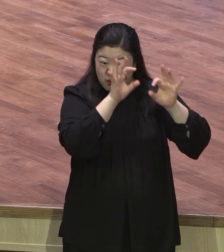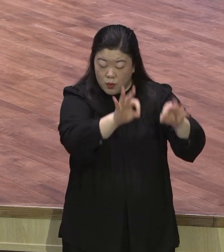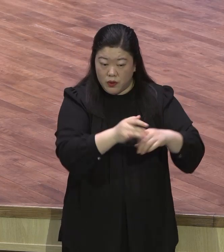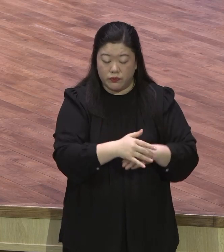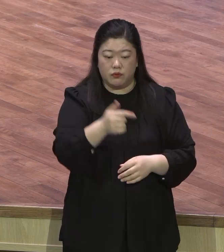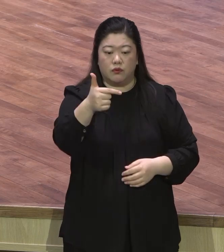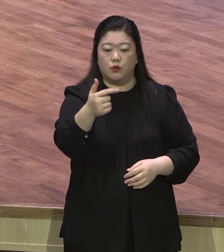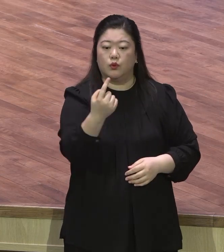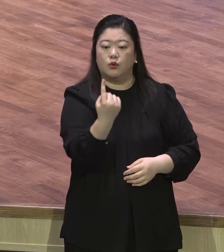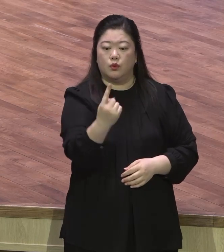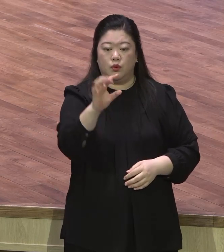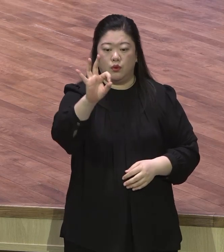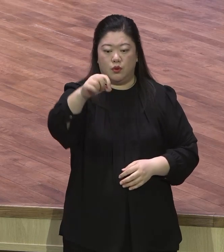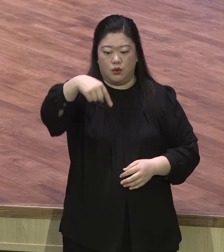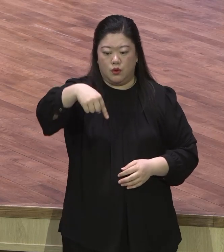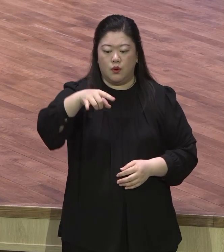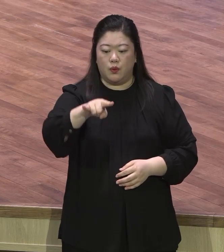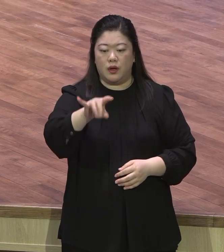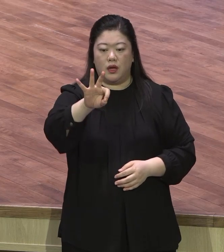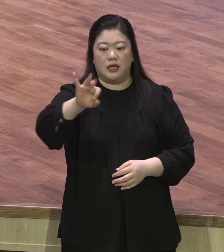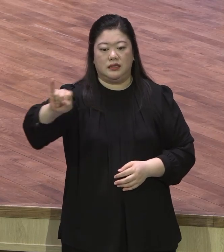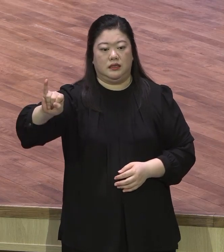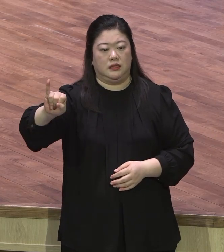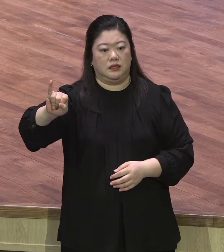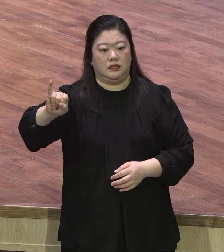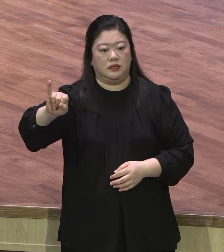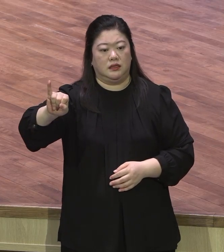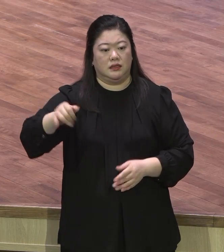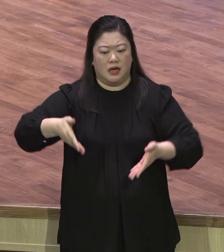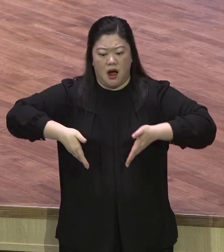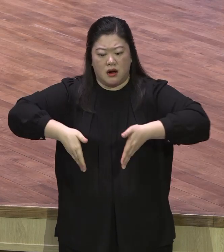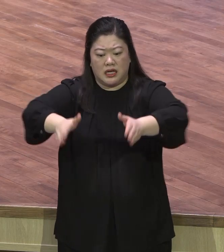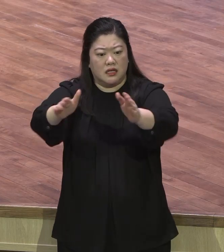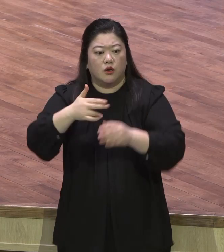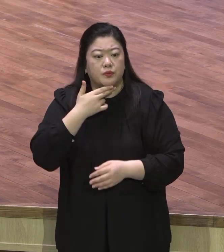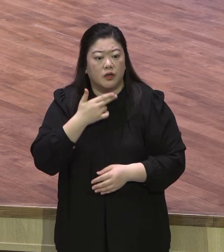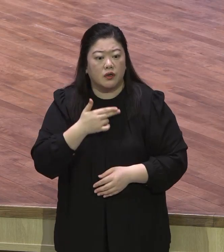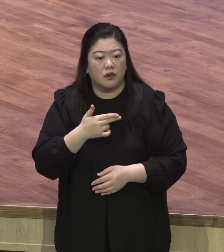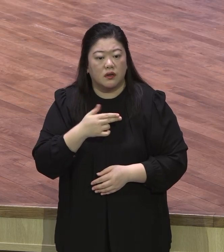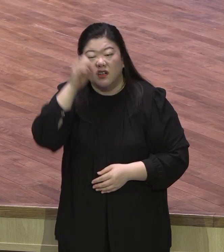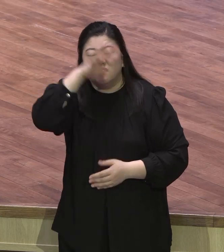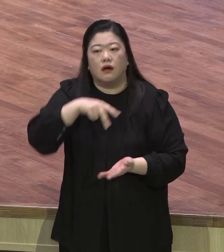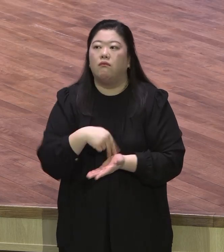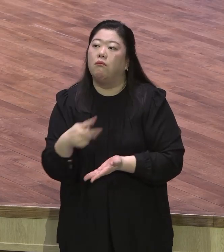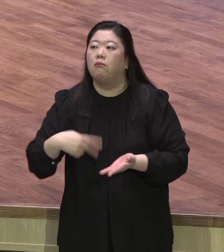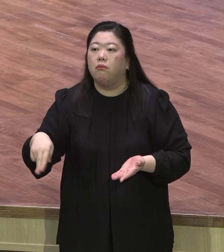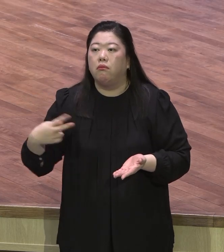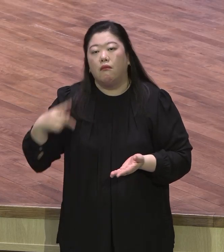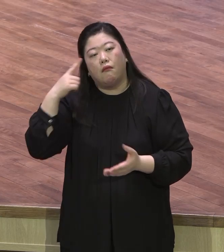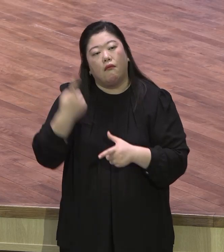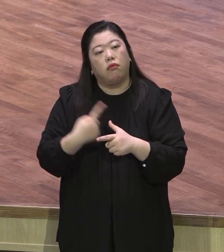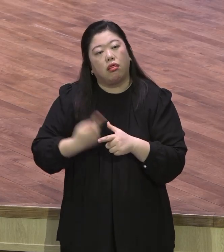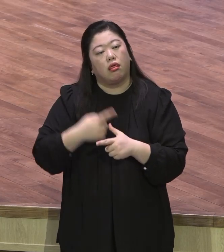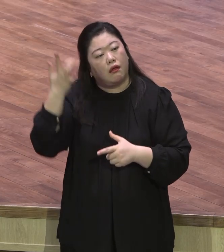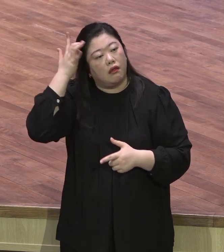지금 현장이 그래요 결과적으로 사단 정로로 타는 삶을 모든 사람들이 살고 있다고 지금